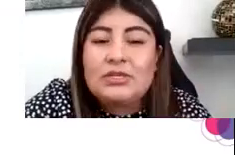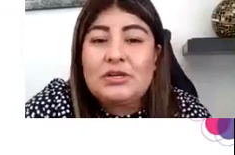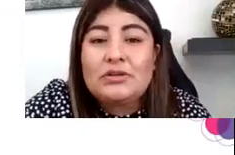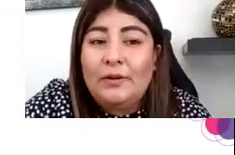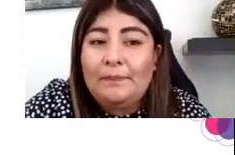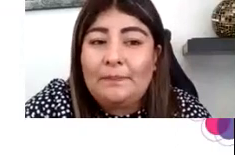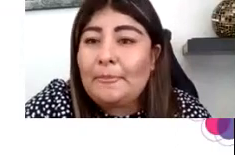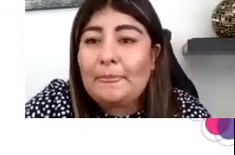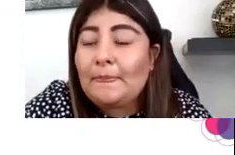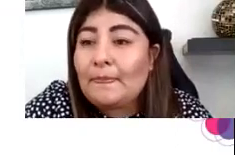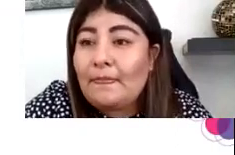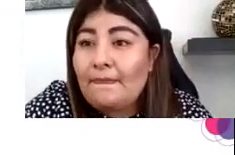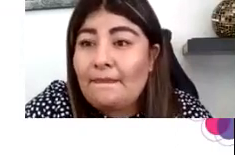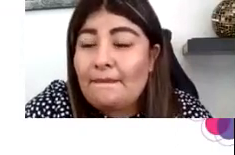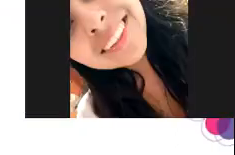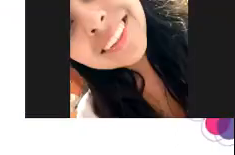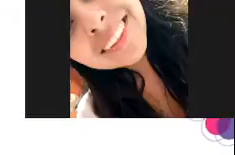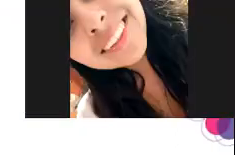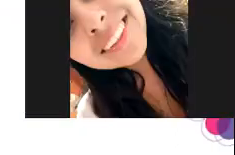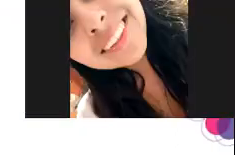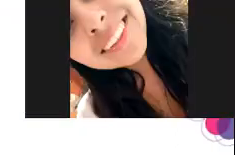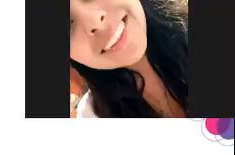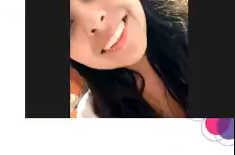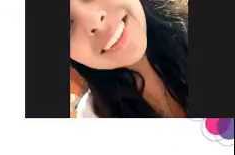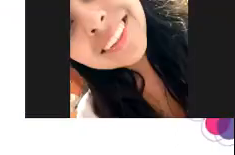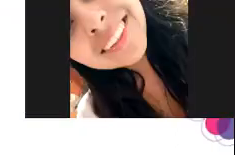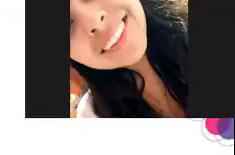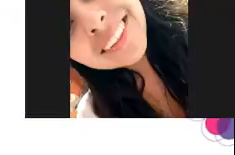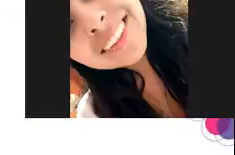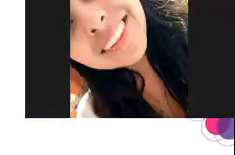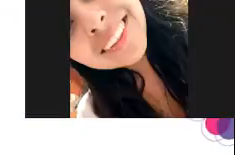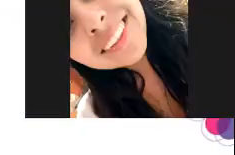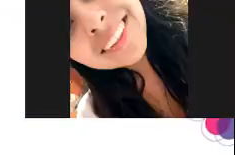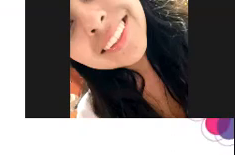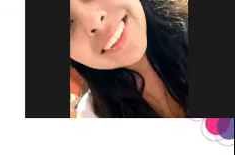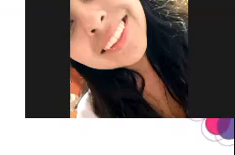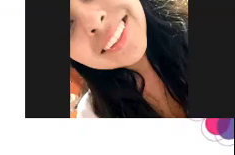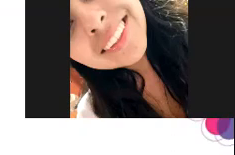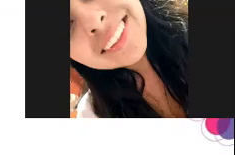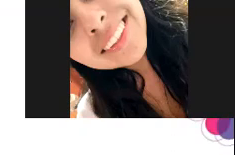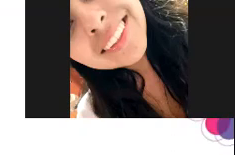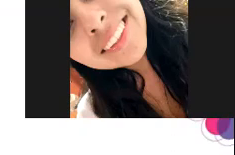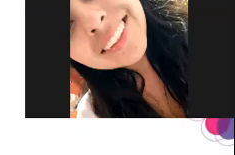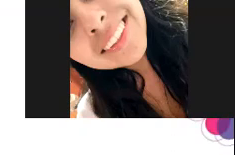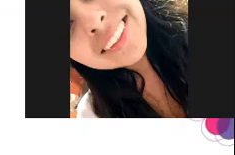Chicos, ¿no? Sí, bueno. Hola, buenos días. Mi nombre es Elisandra. Mucho gusto y muchas gracias por el curso. Mi pregunta